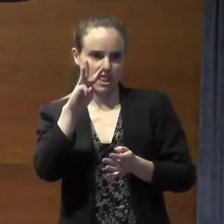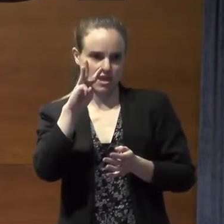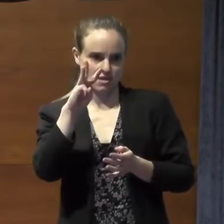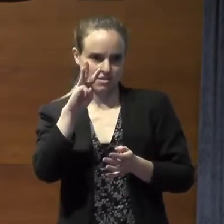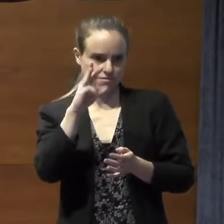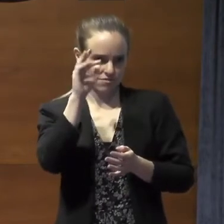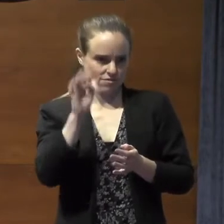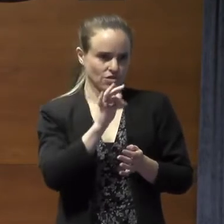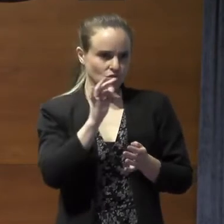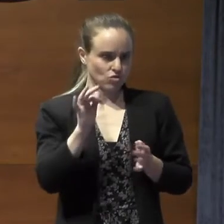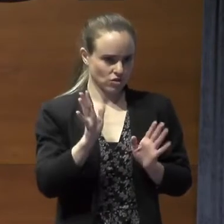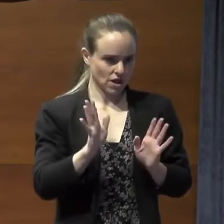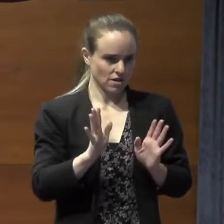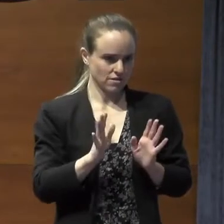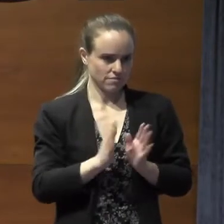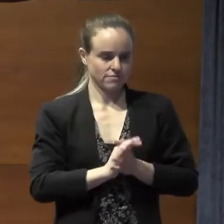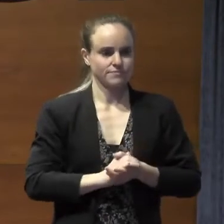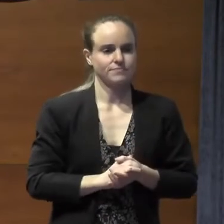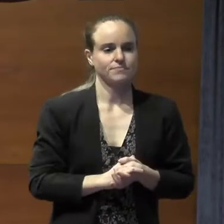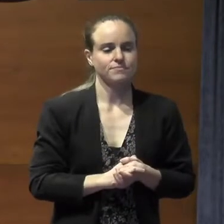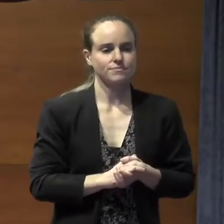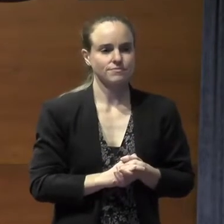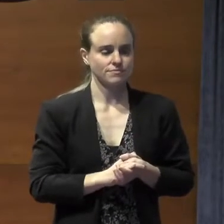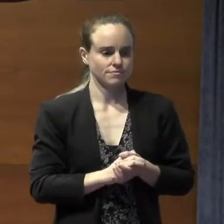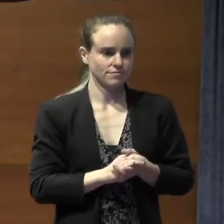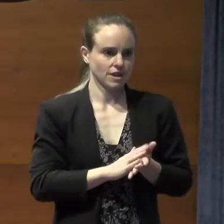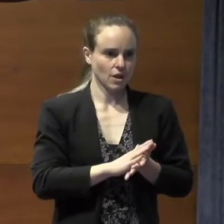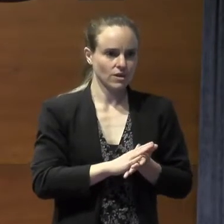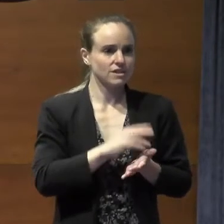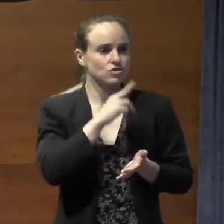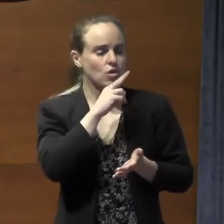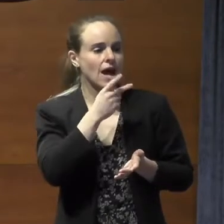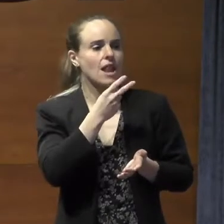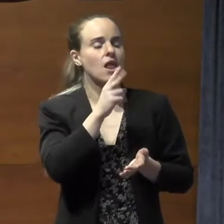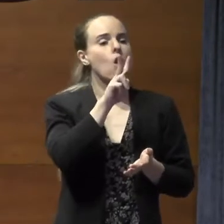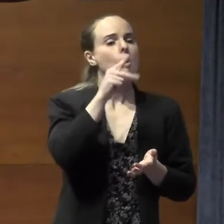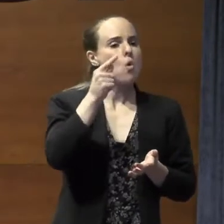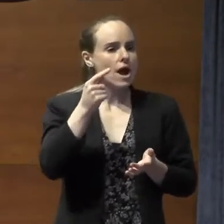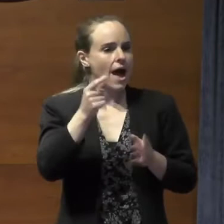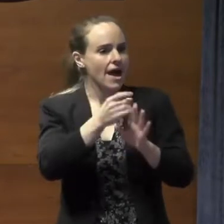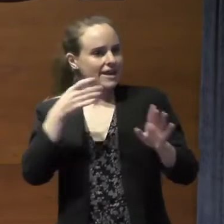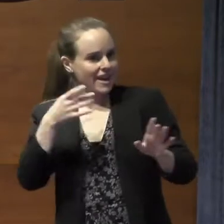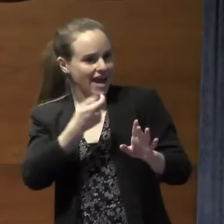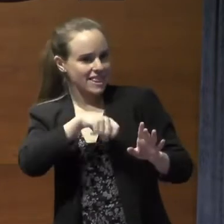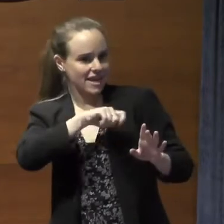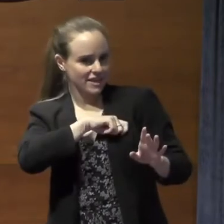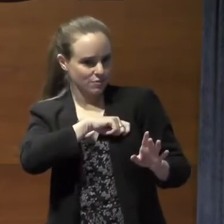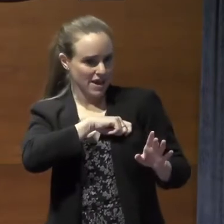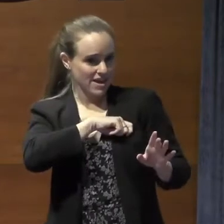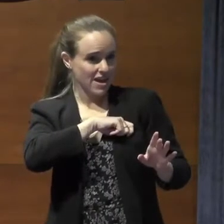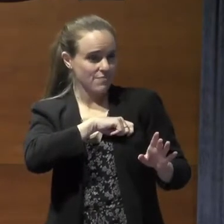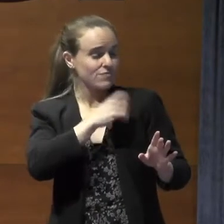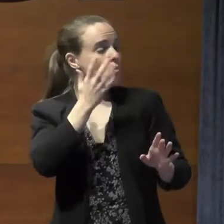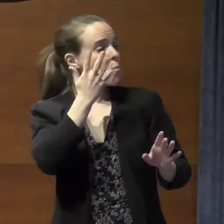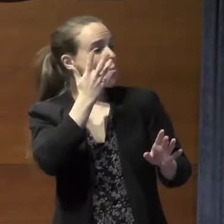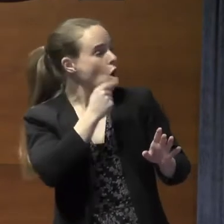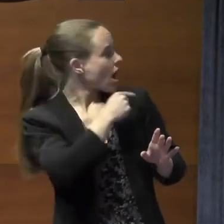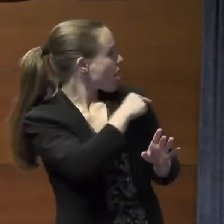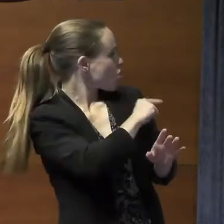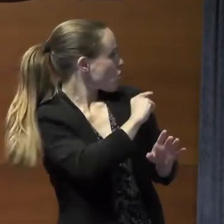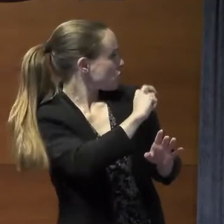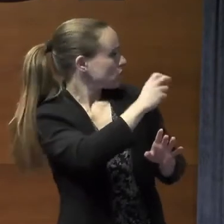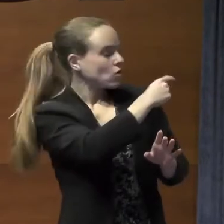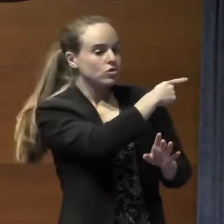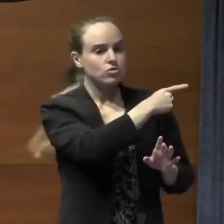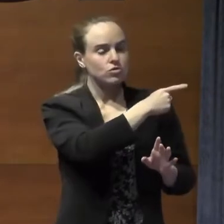trate de intérpretes de lenguas de signos o lenguas orales. Y a la derecha y en morado los